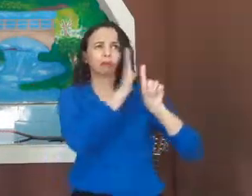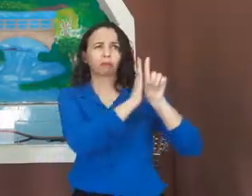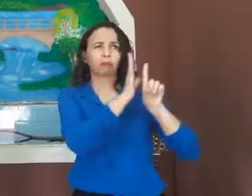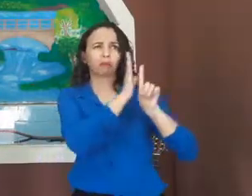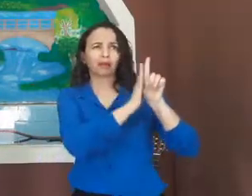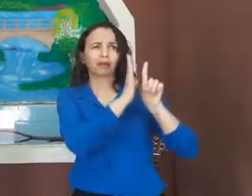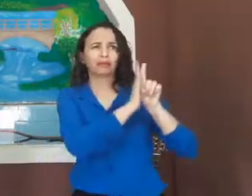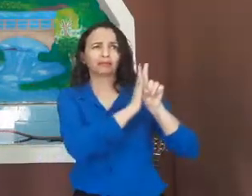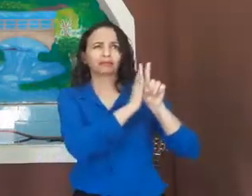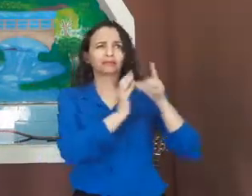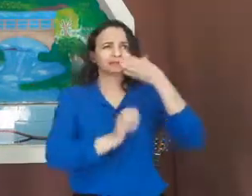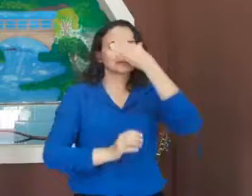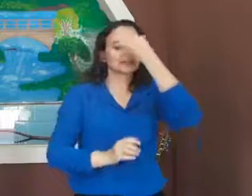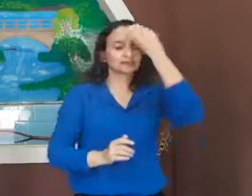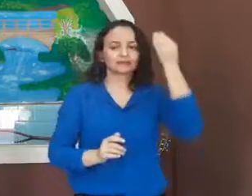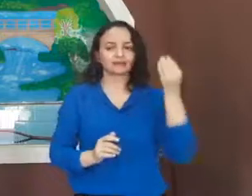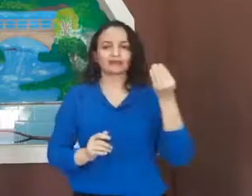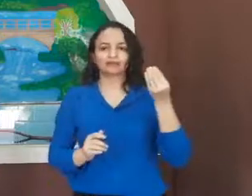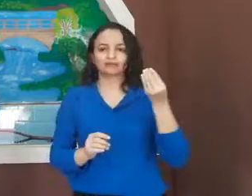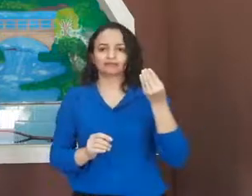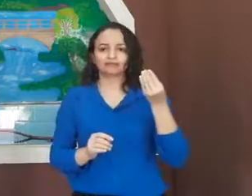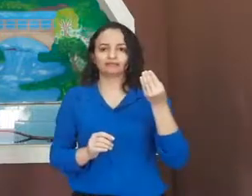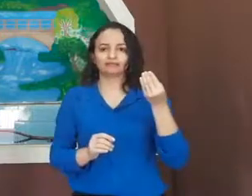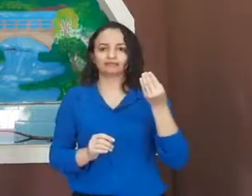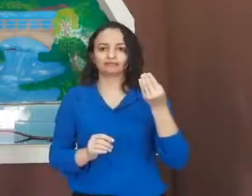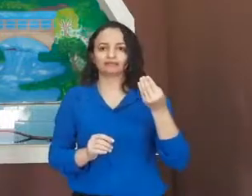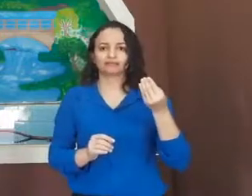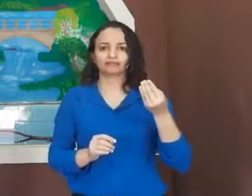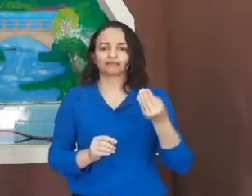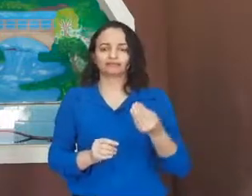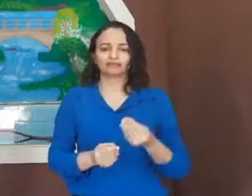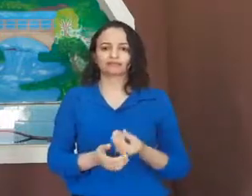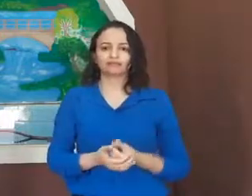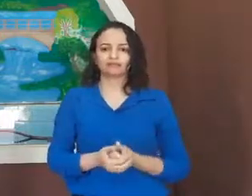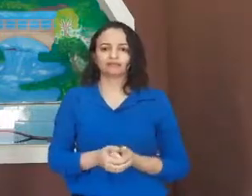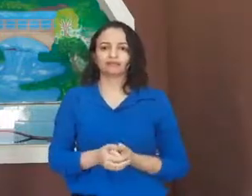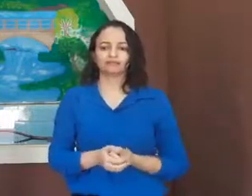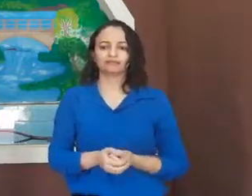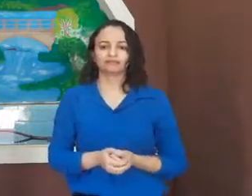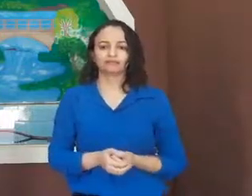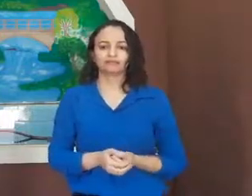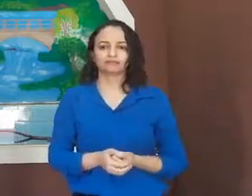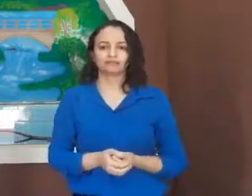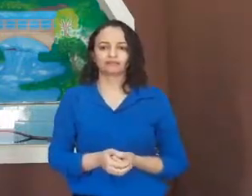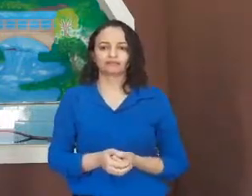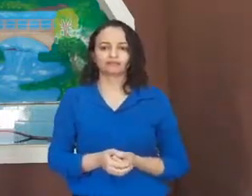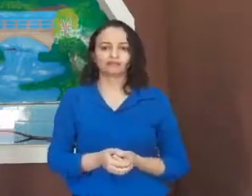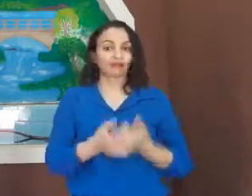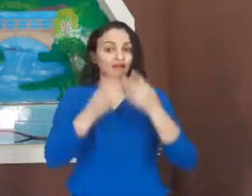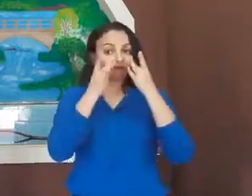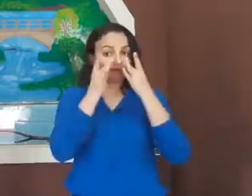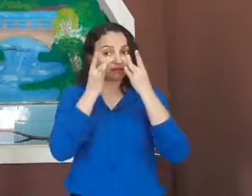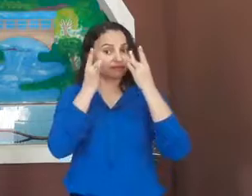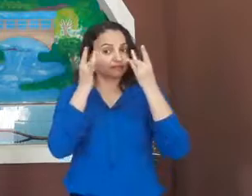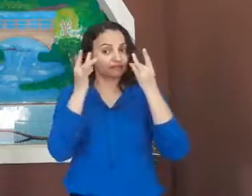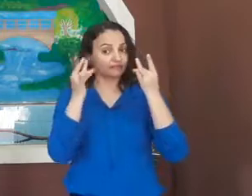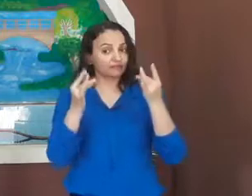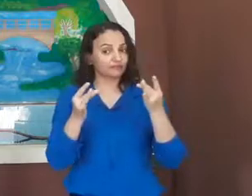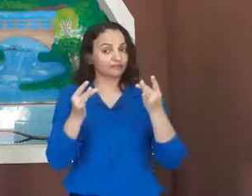com situações que nós esquecemos de ouvir,